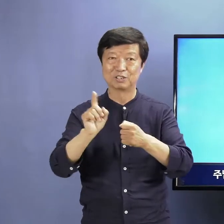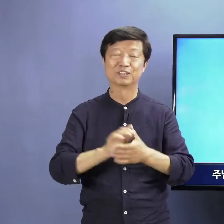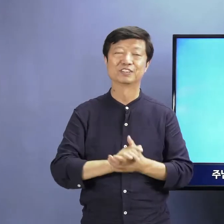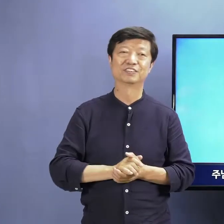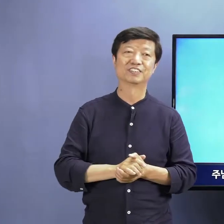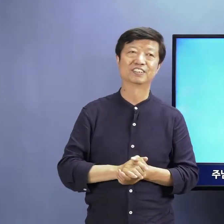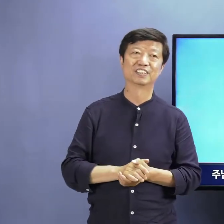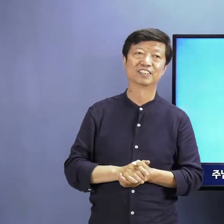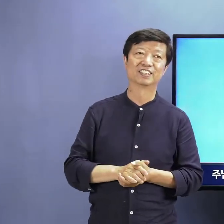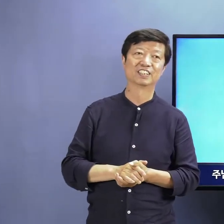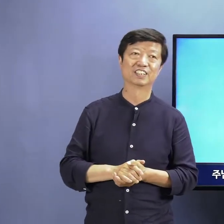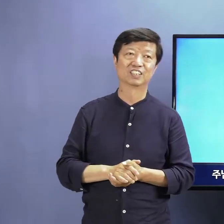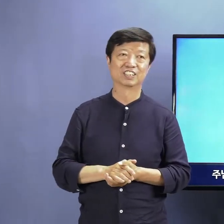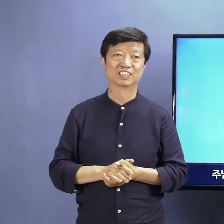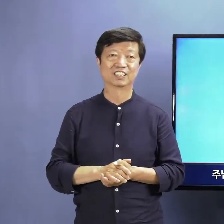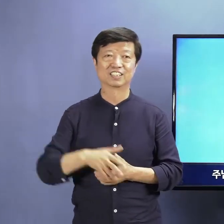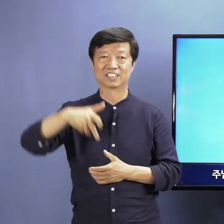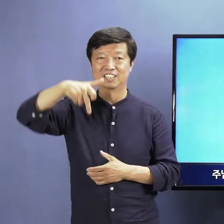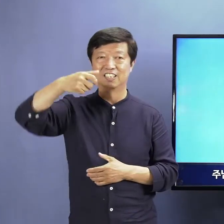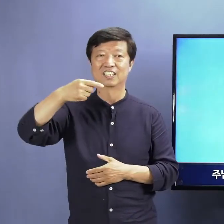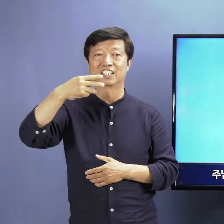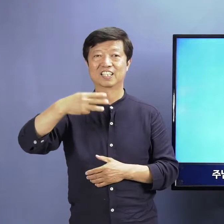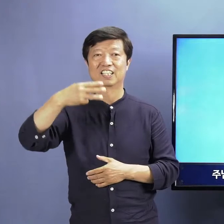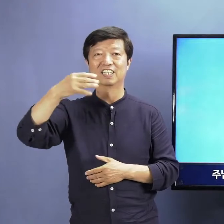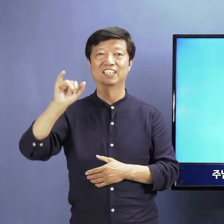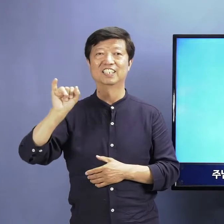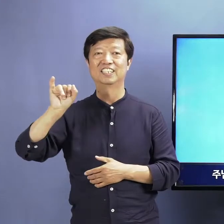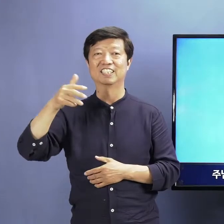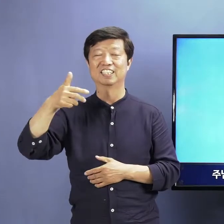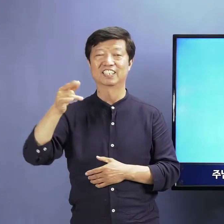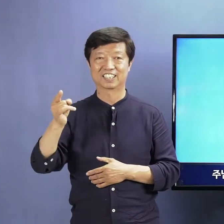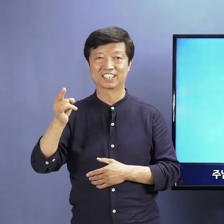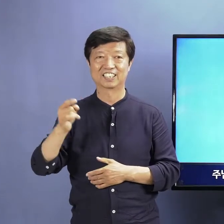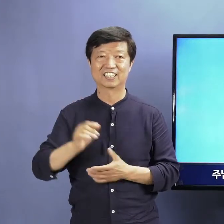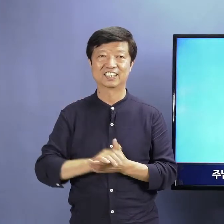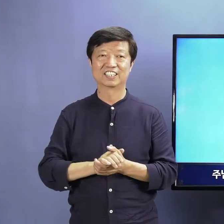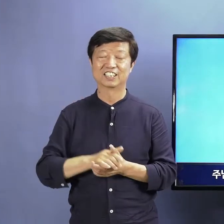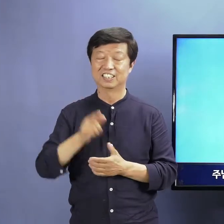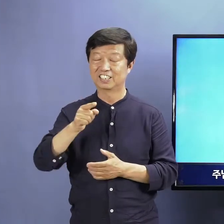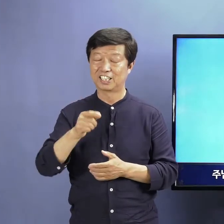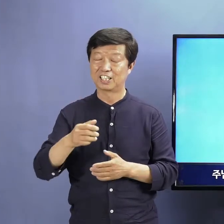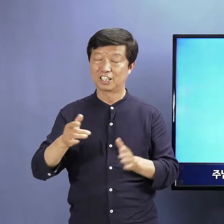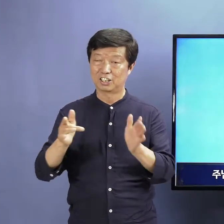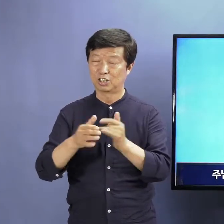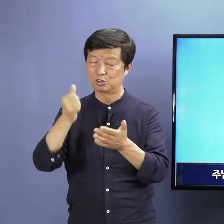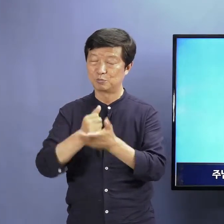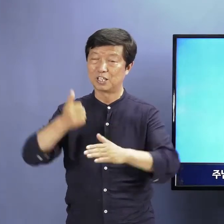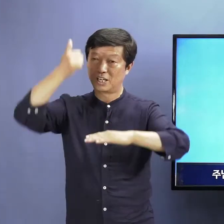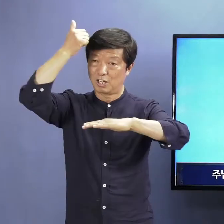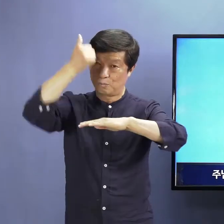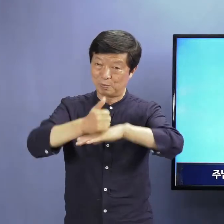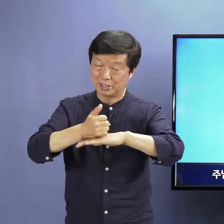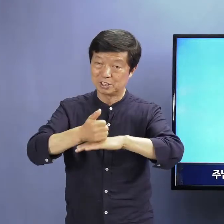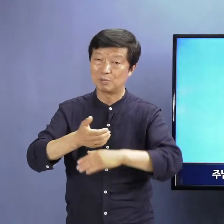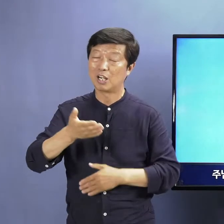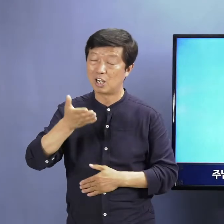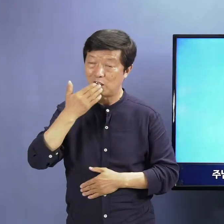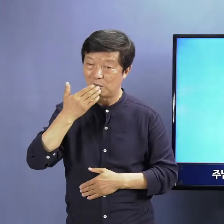조금 달라요. 이 클리네가 뭐냐면요, 이게 바로 예수님의 최후의 만찬 오리지널이